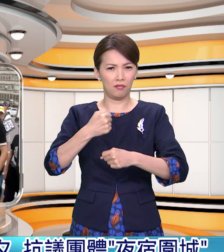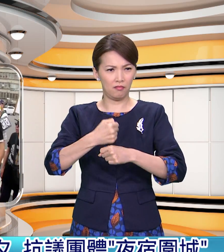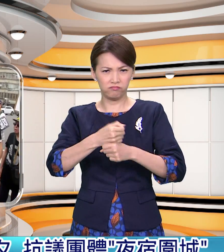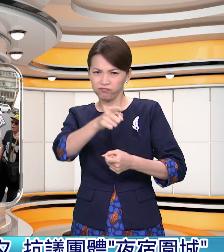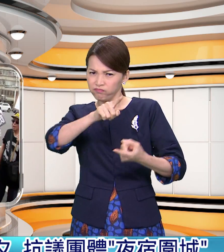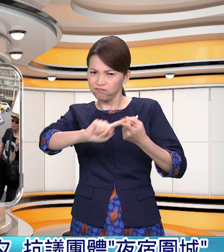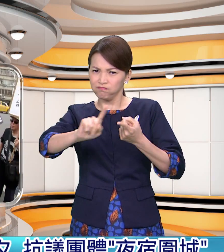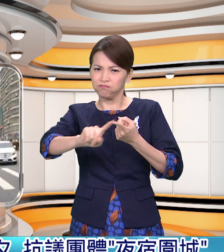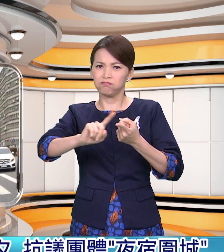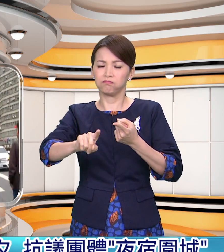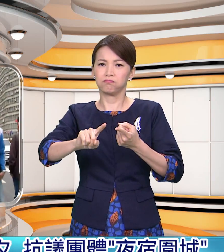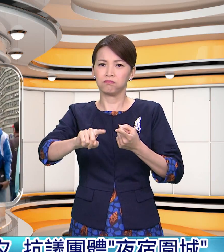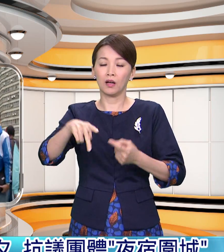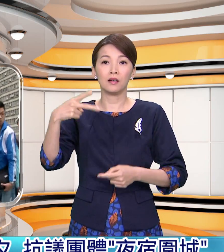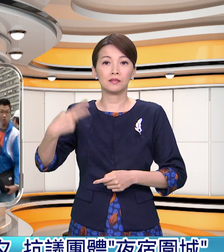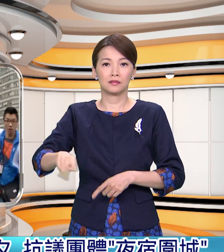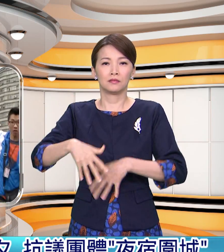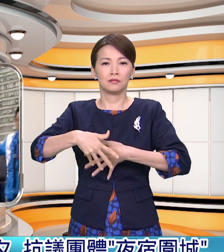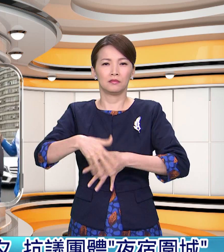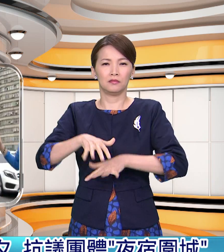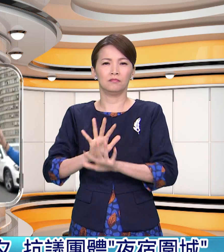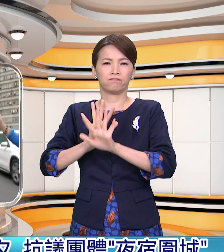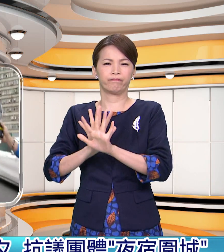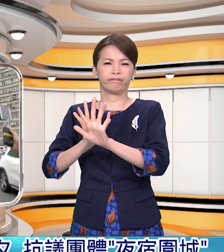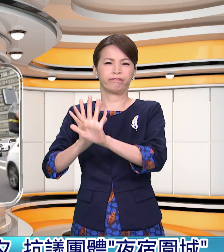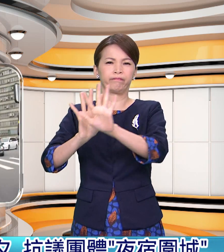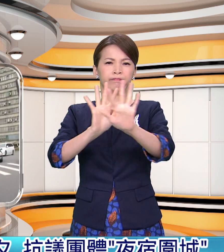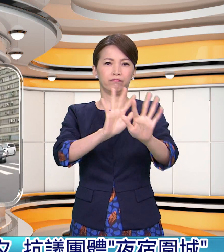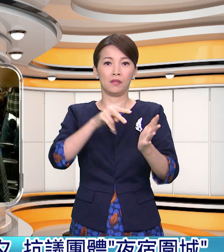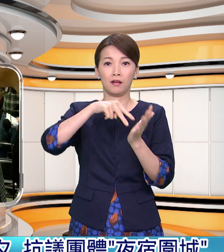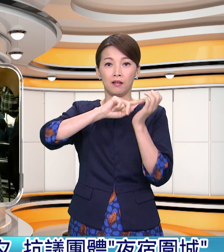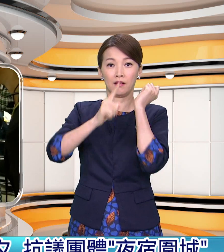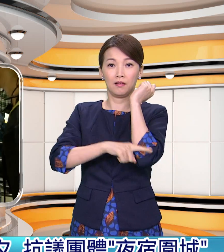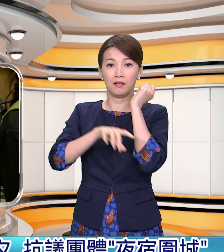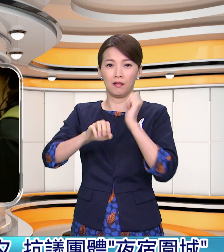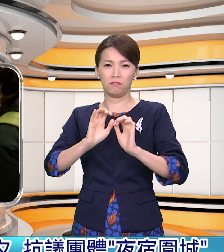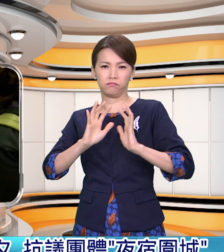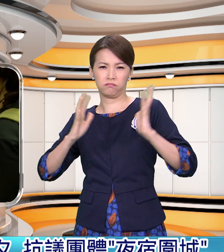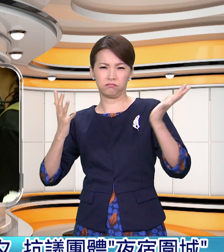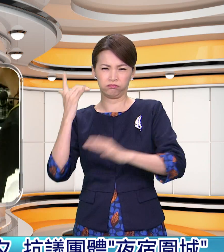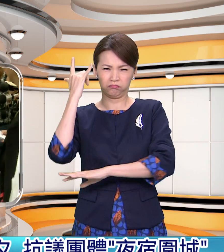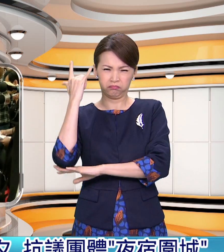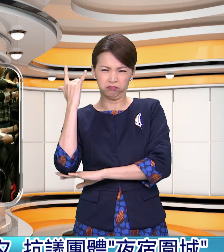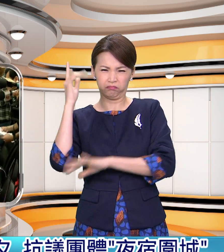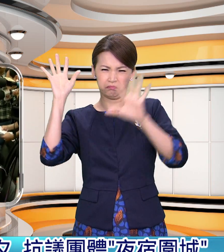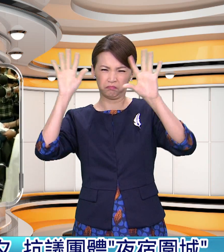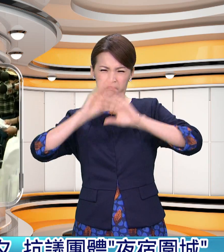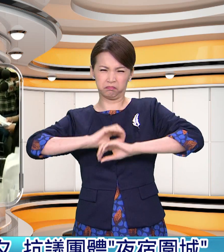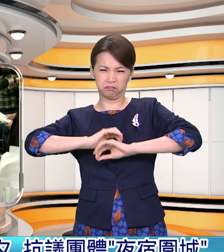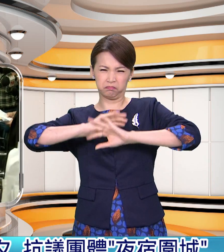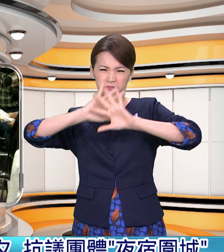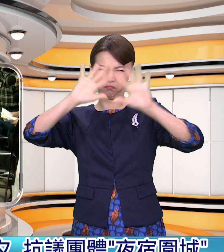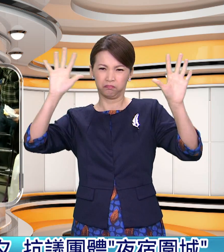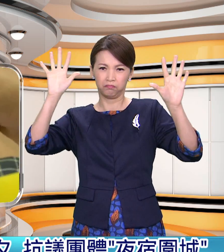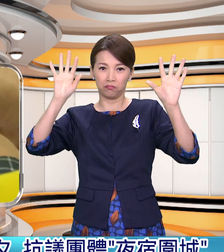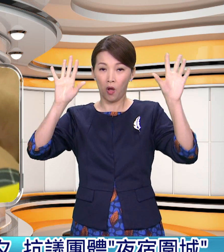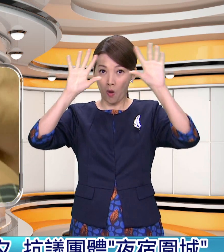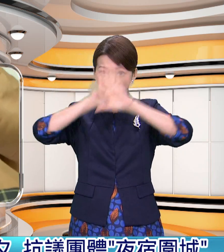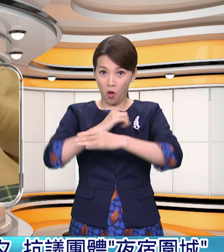单位。后来再游行到立法院的周边集结，警方预估昨天晚上有600多人夜